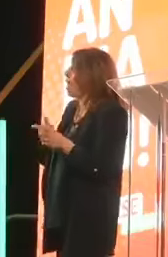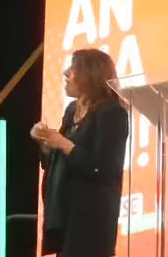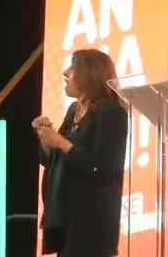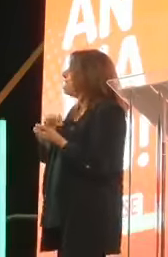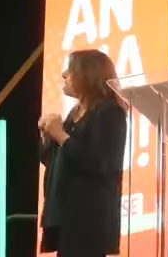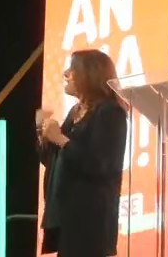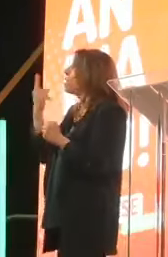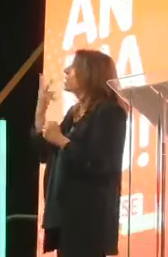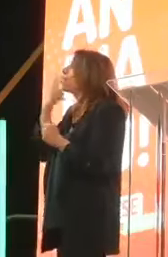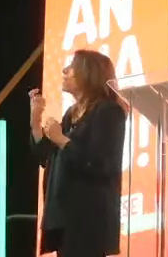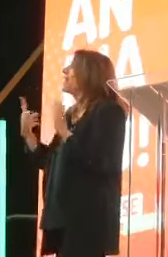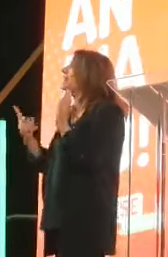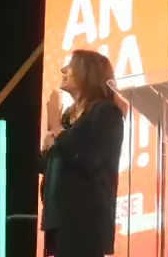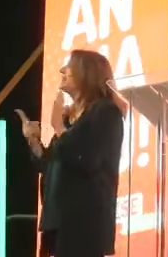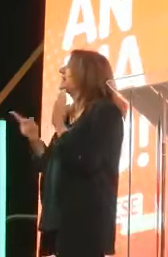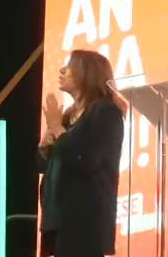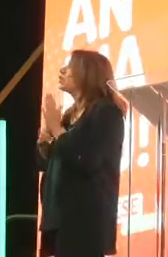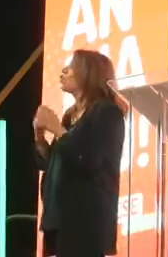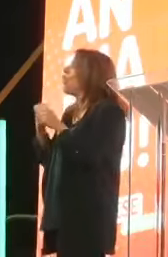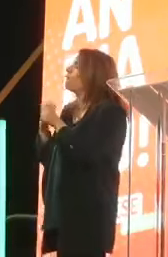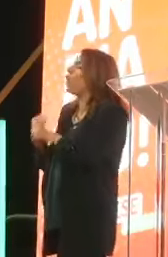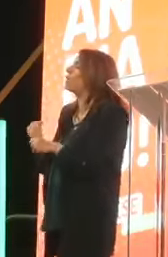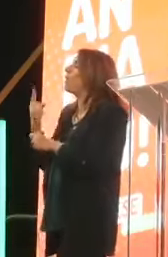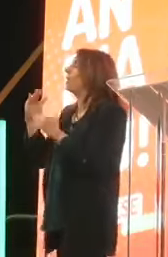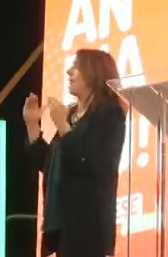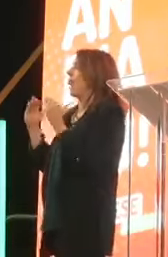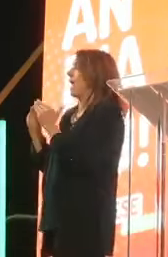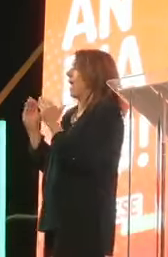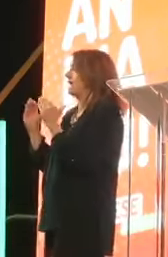diritto fondamentale alla casa, perché la